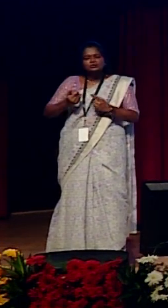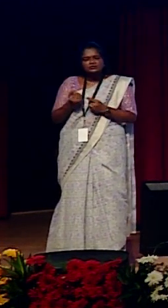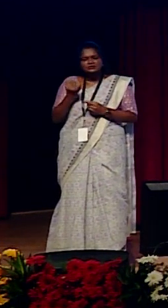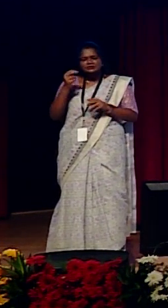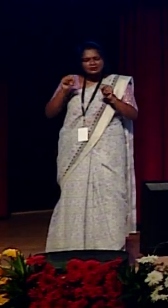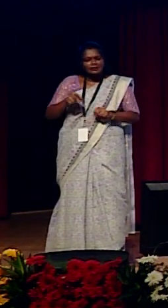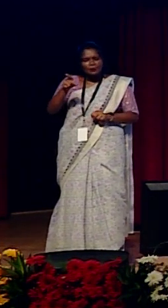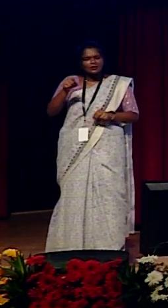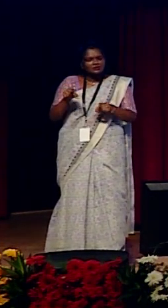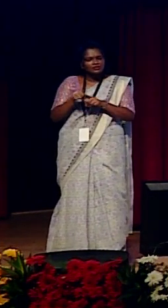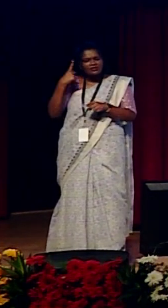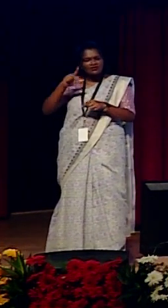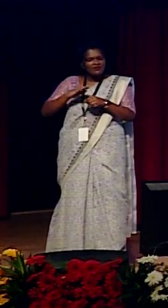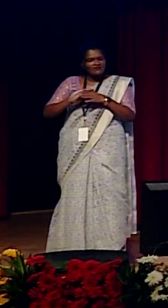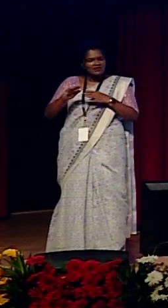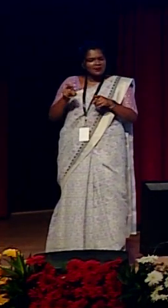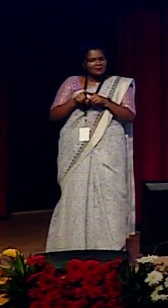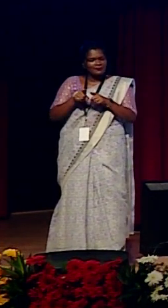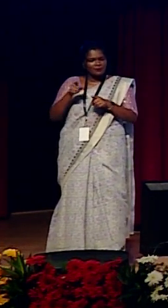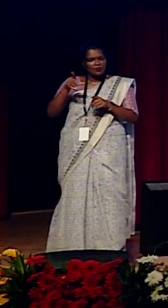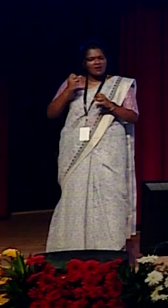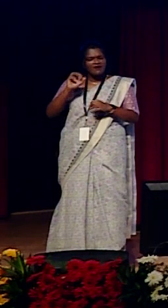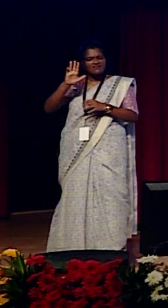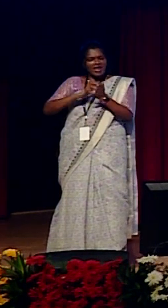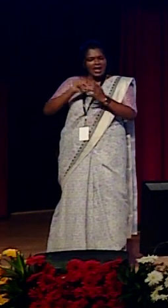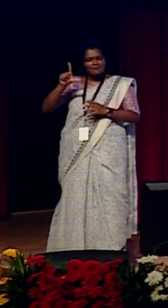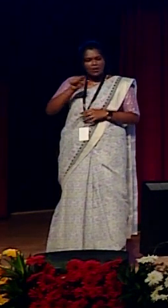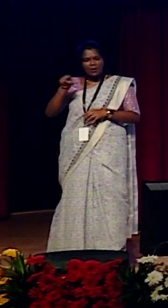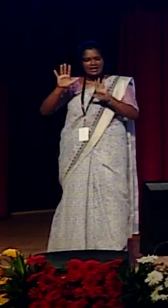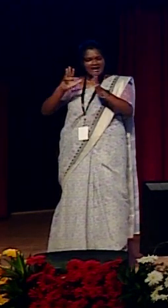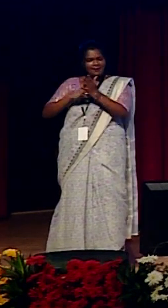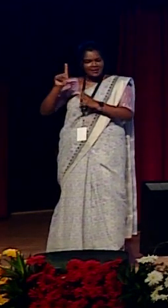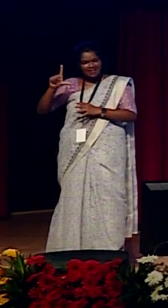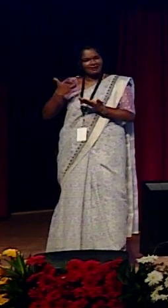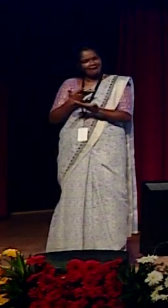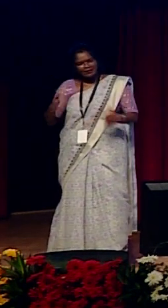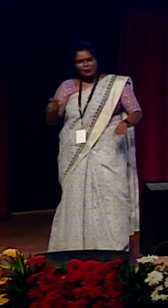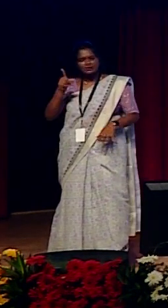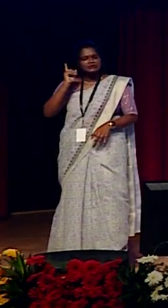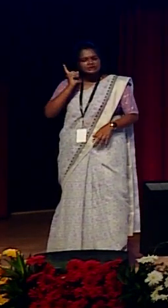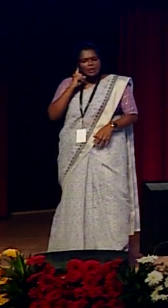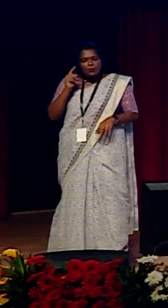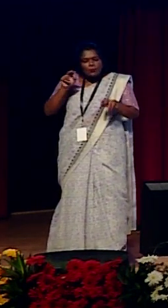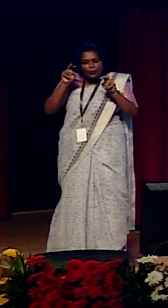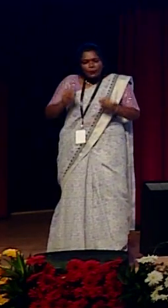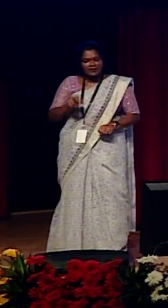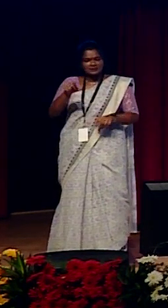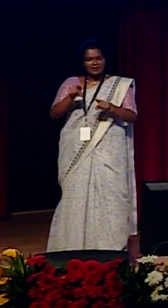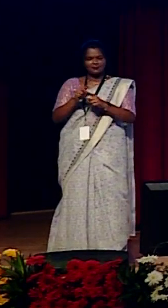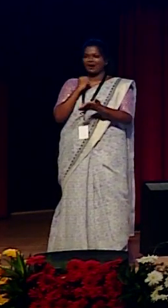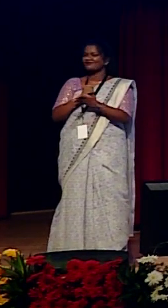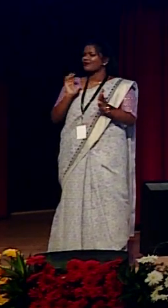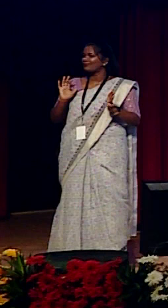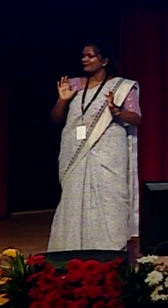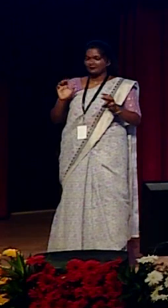ऐसा पूछना चाहिए और फिर आप बोलेंगे कि ठीक है 5 ml 10 ml ऐसा आप बोलेंगे। फिर उसके बाद